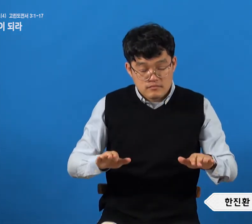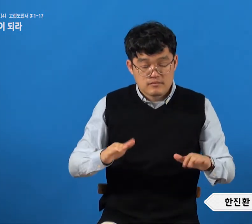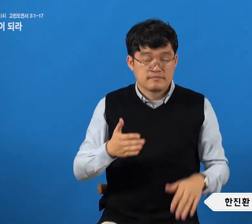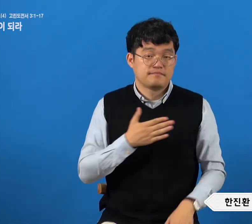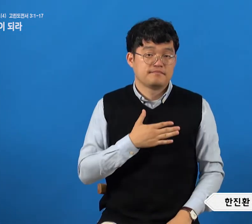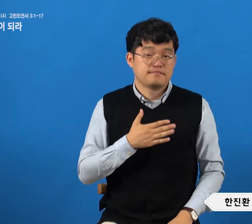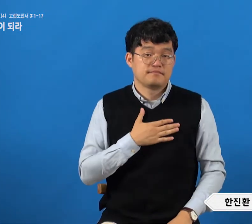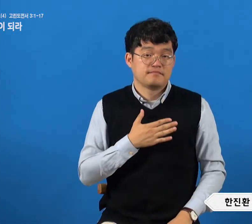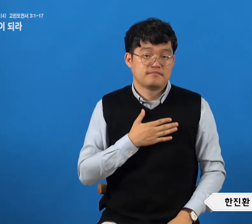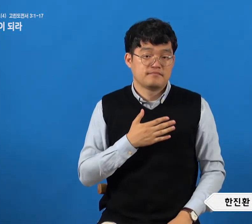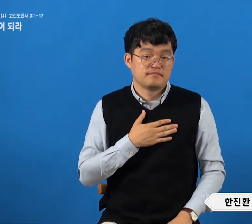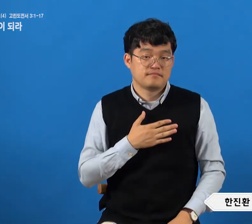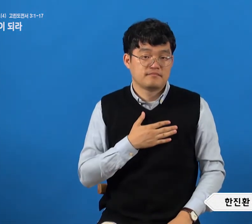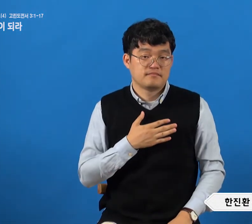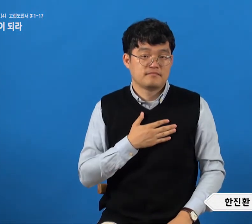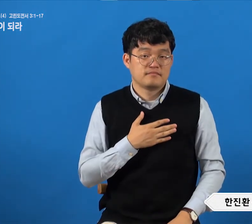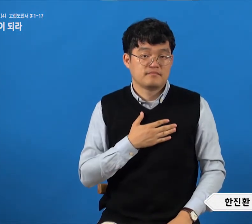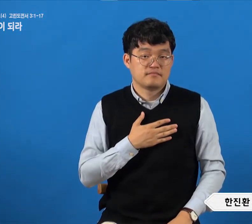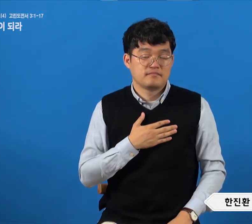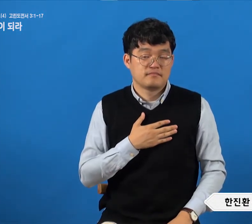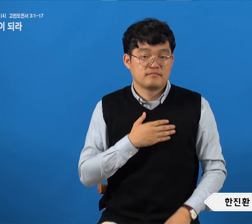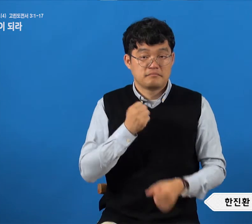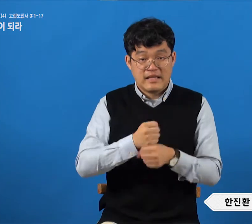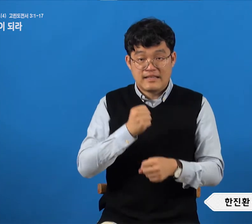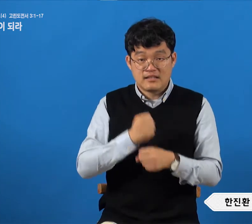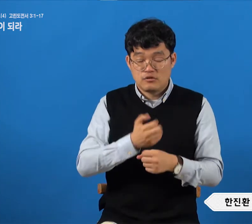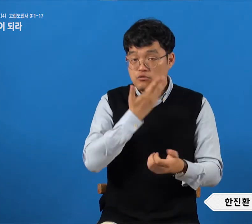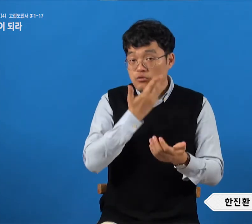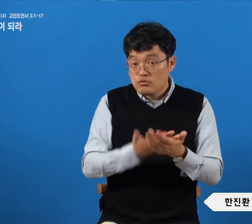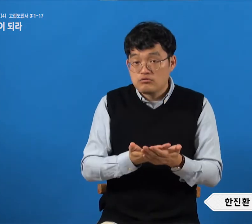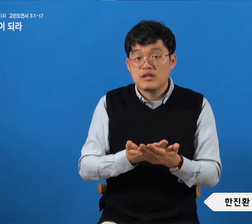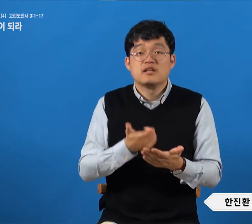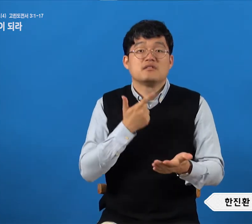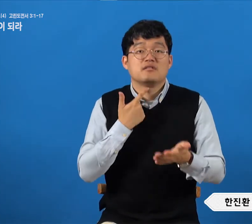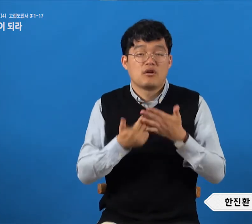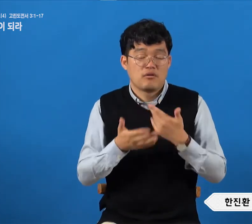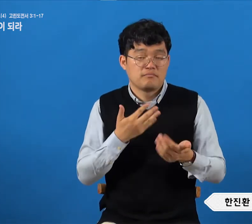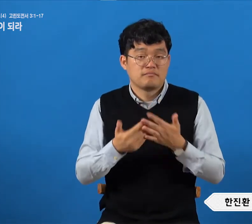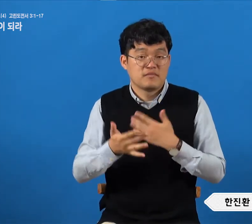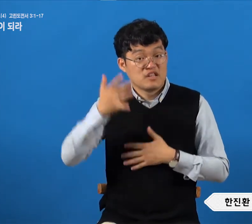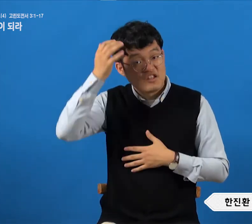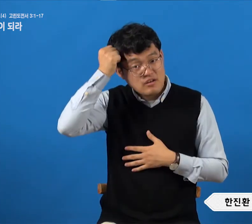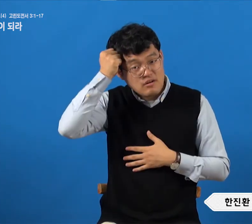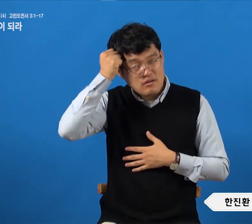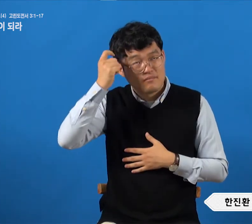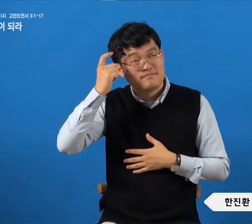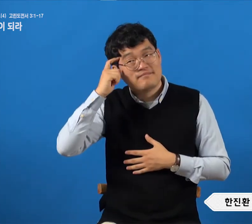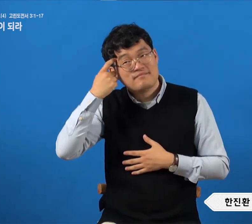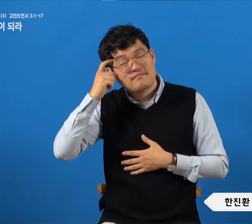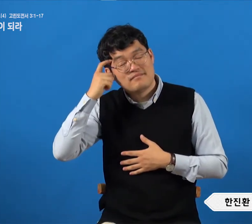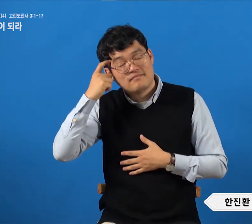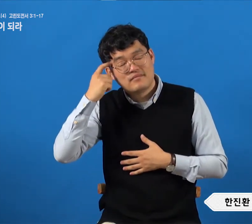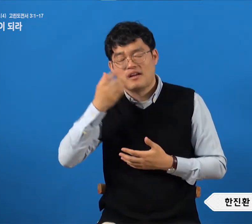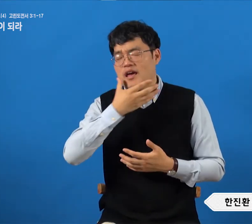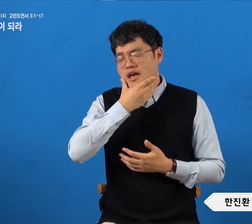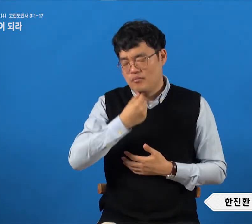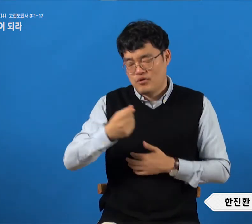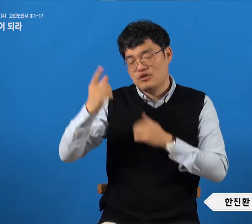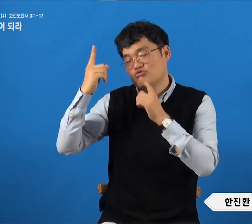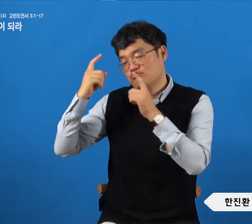오늘의 나를 있게 한 그런 소중한 경험들이고, 생각만 해도 행복한 그런